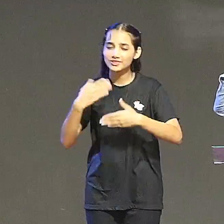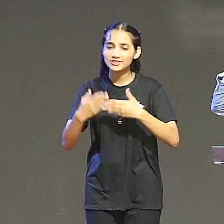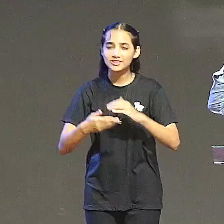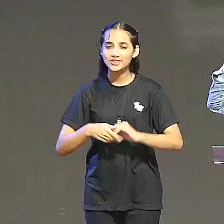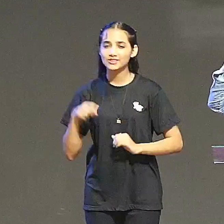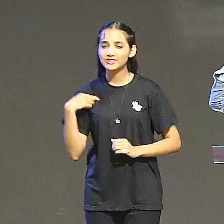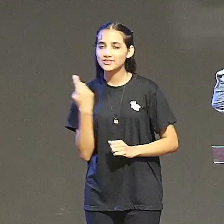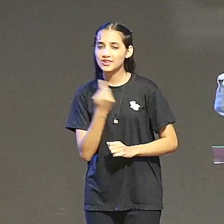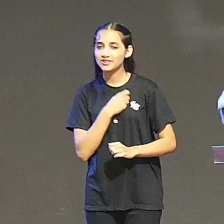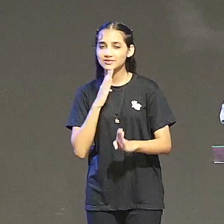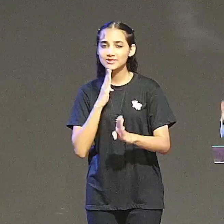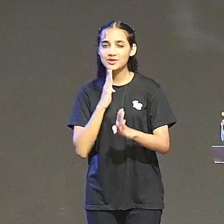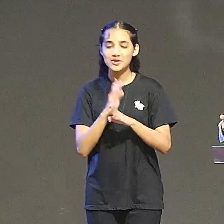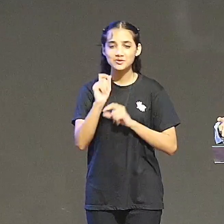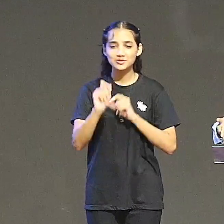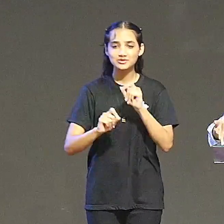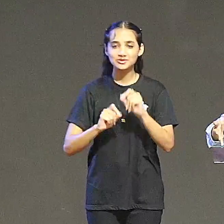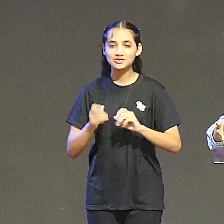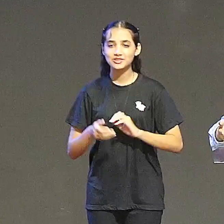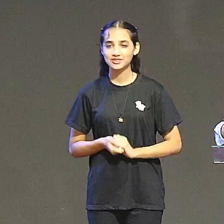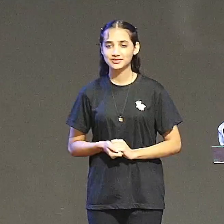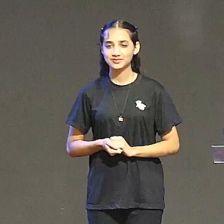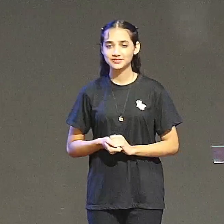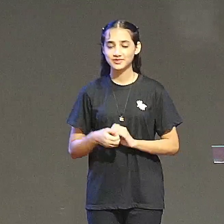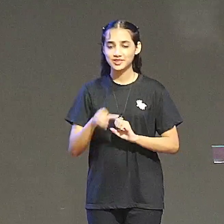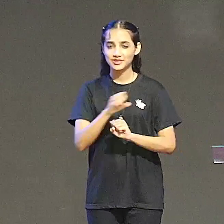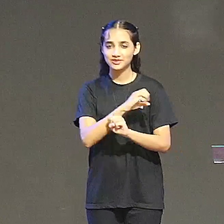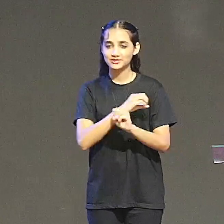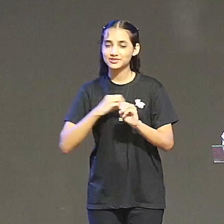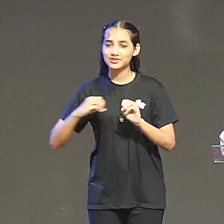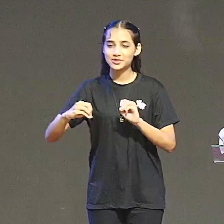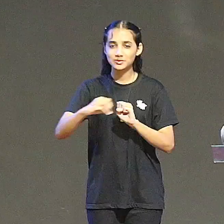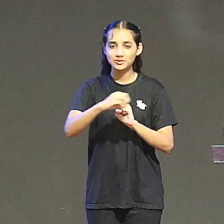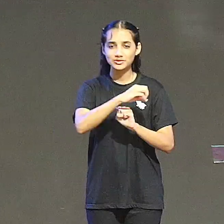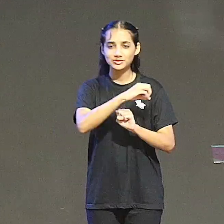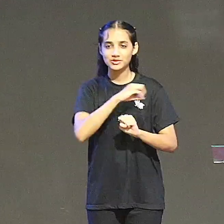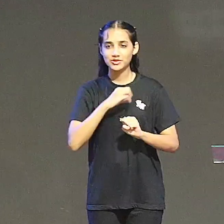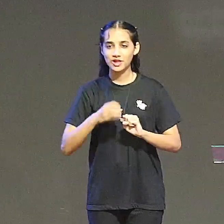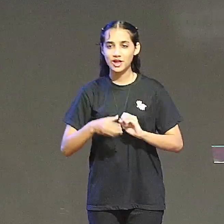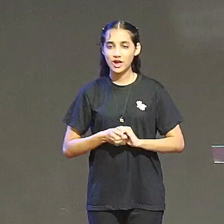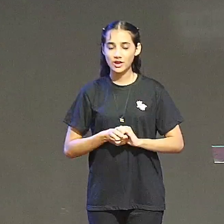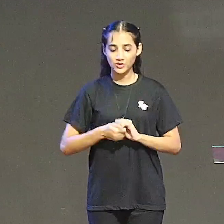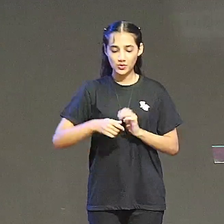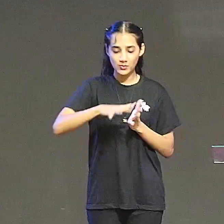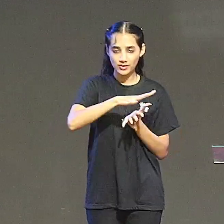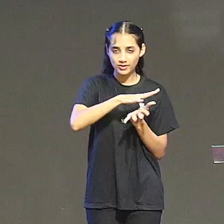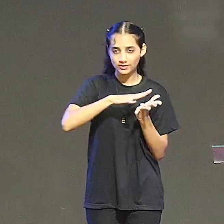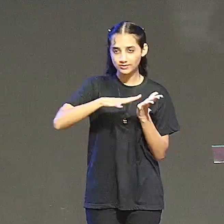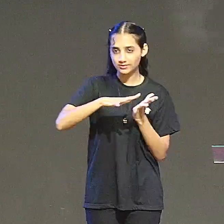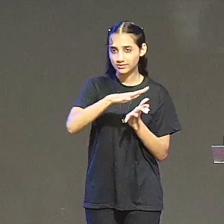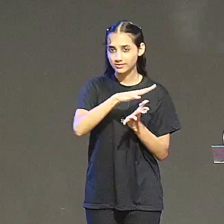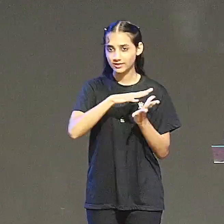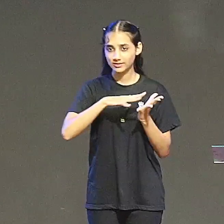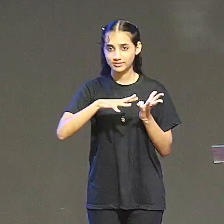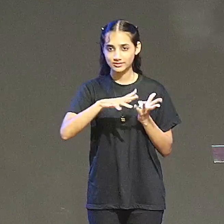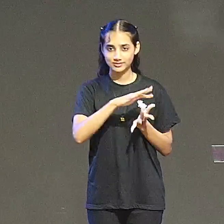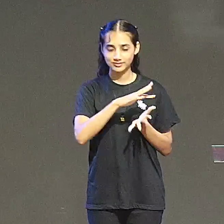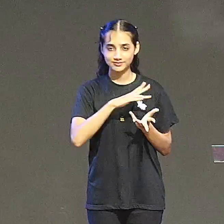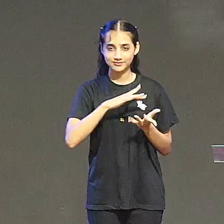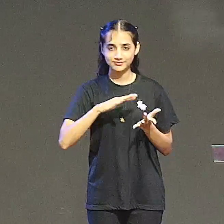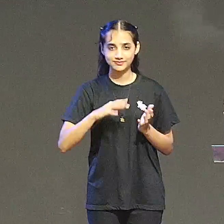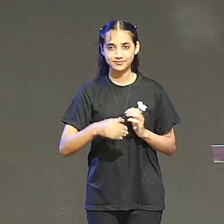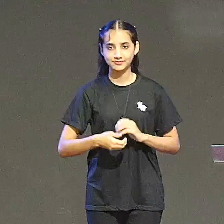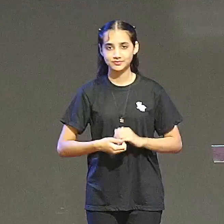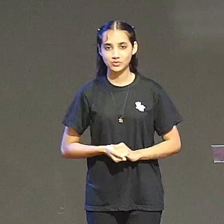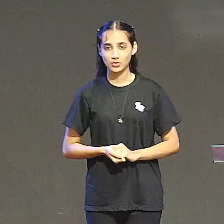que na verdade o nosso sistema solar ele faz parte de uma galáxia e que essa galáxia ela